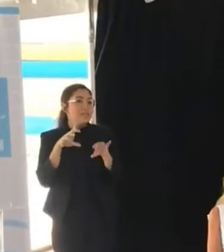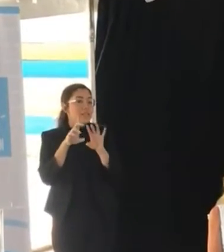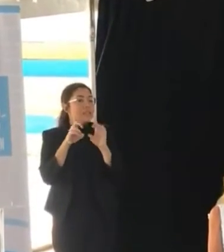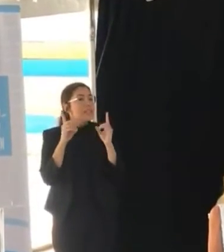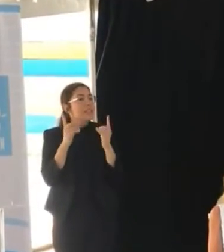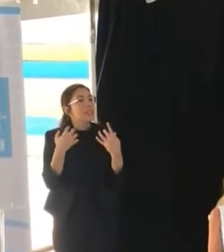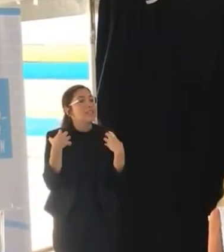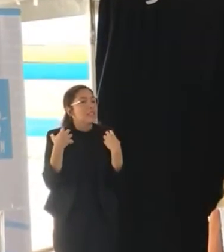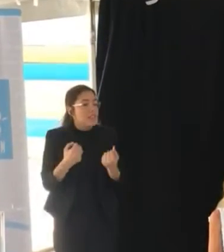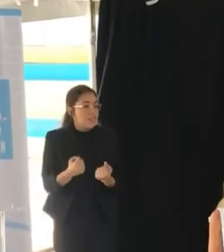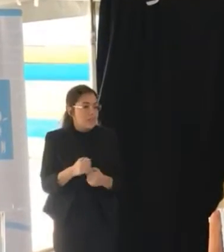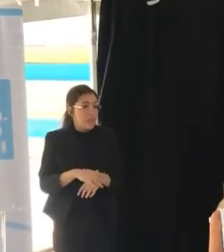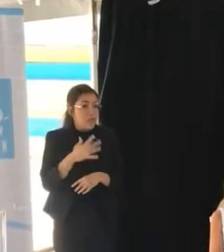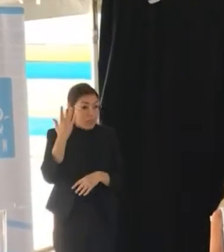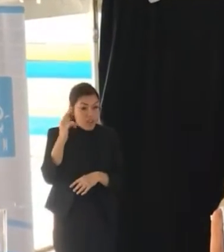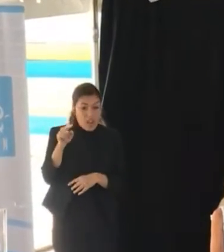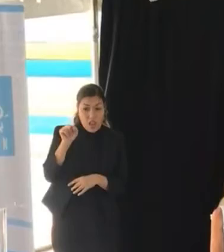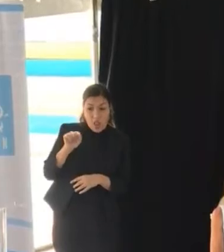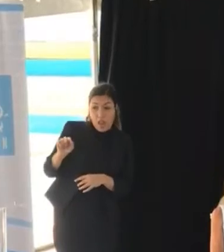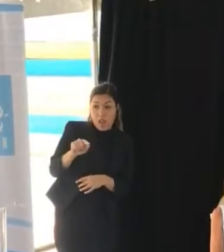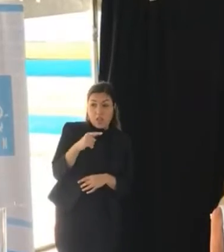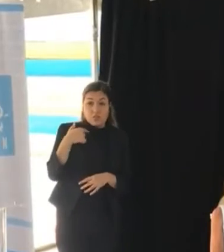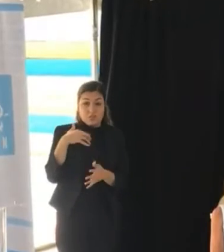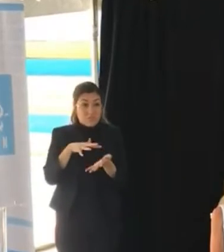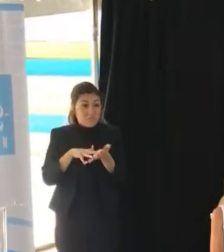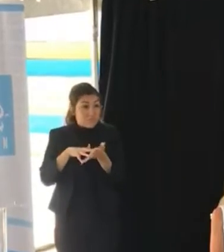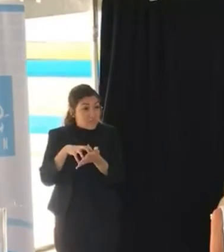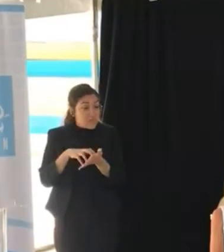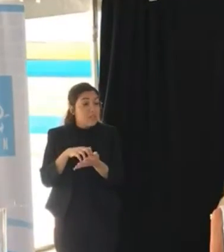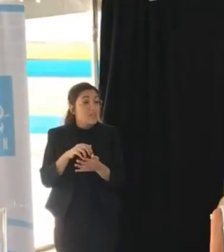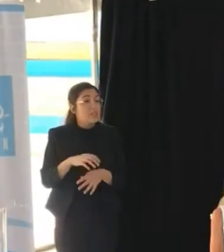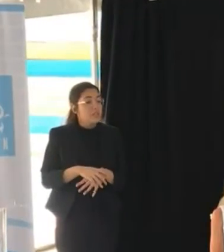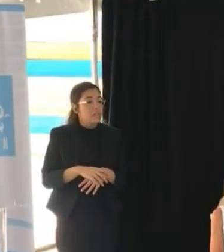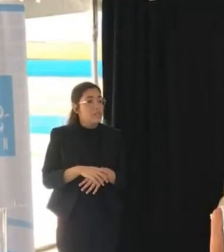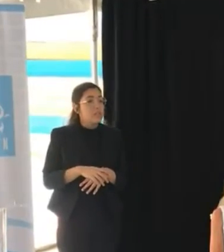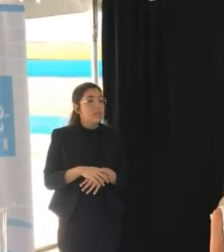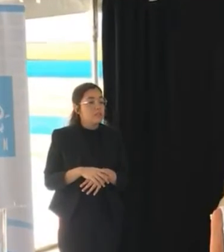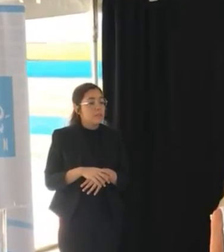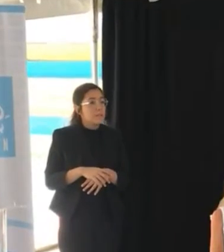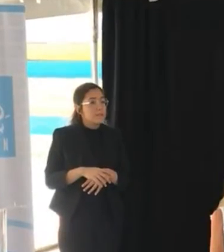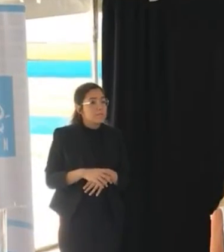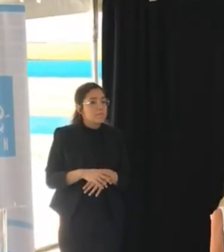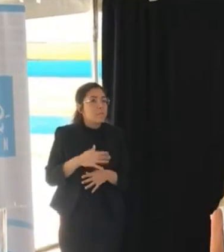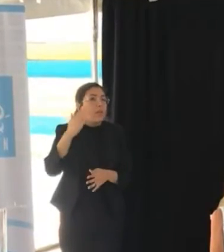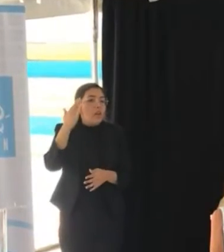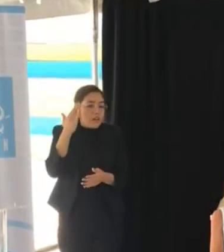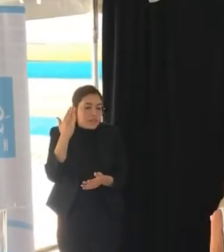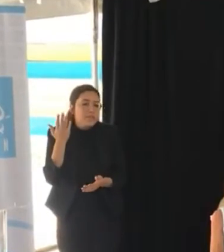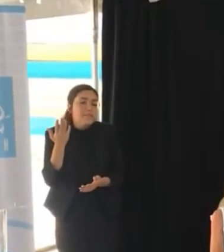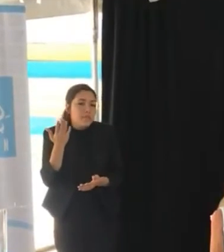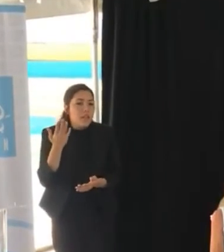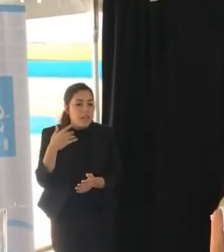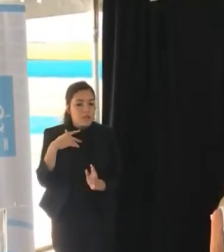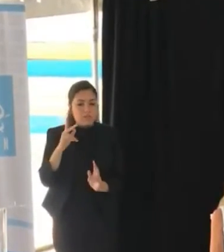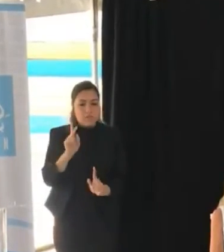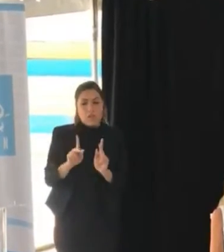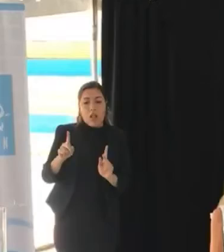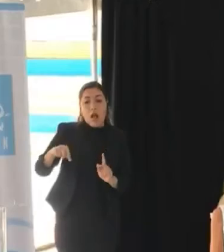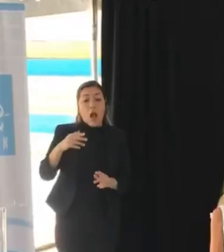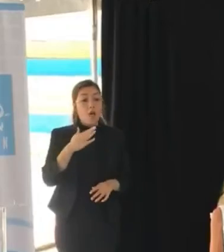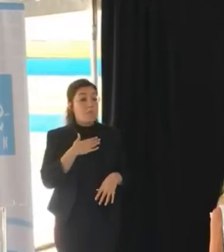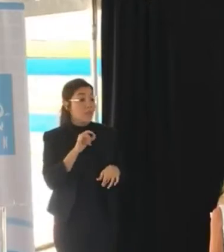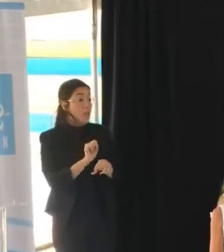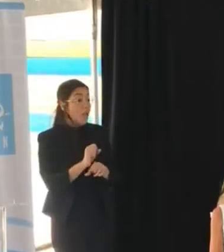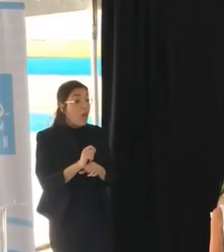sé que hay muchas personas que entienden que quizás, pues mira, mi trabajo es de esta índole o de esta otra índole, yo quiero tener